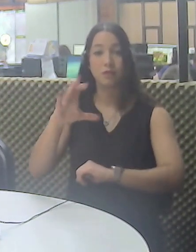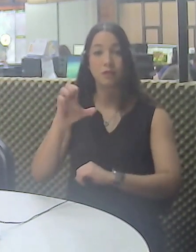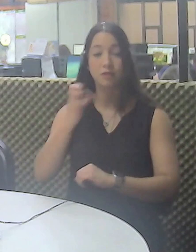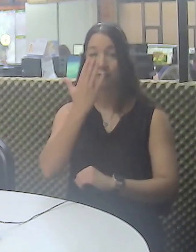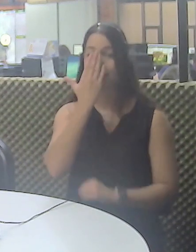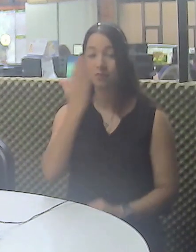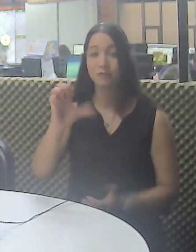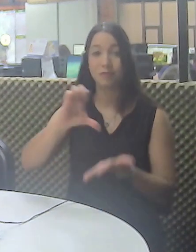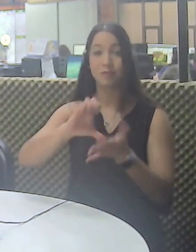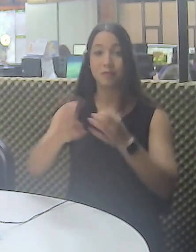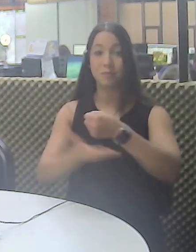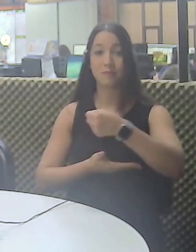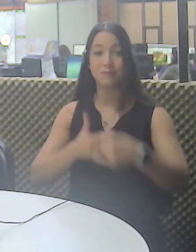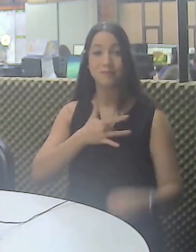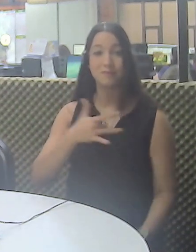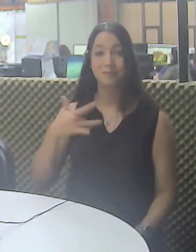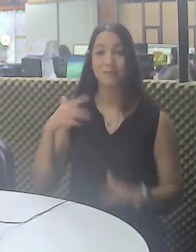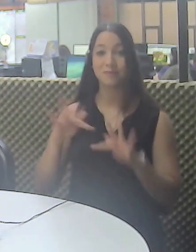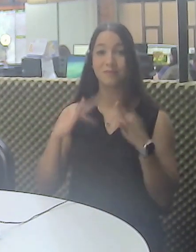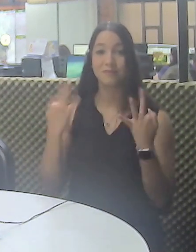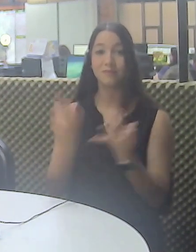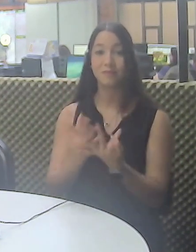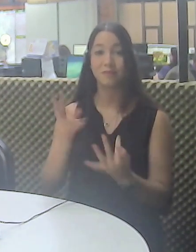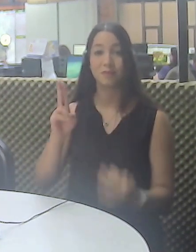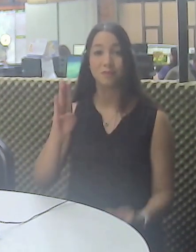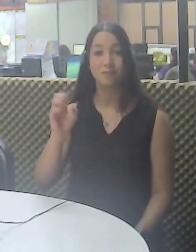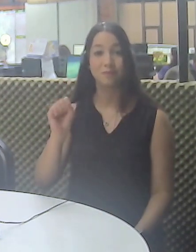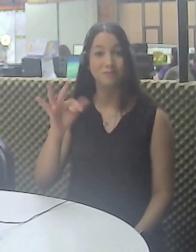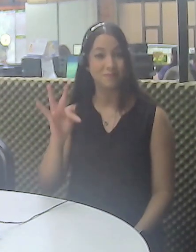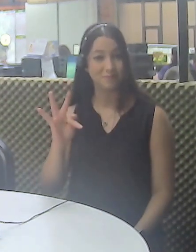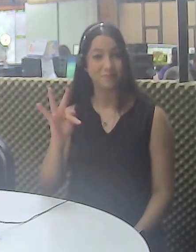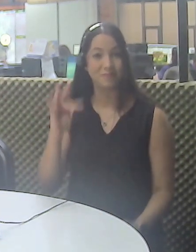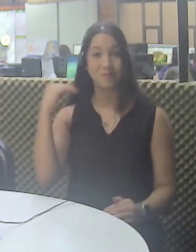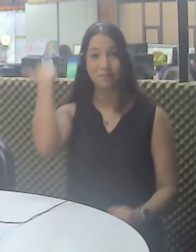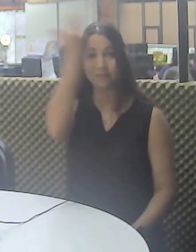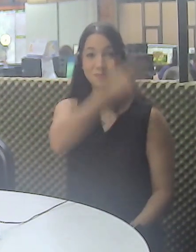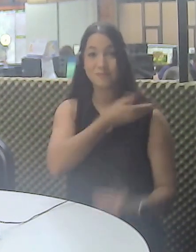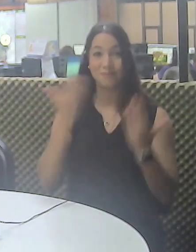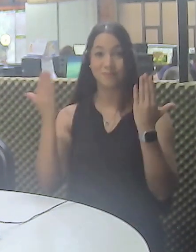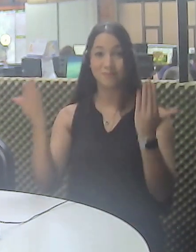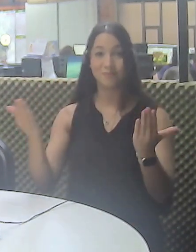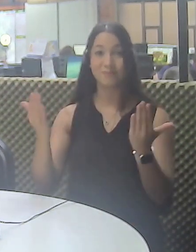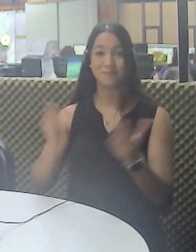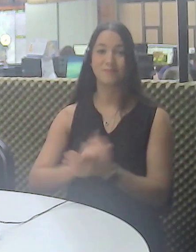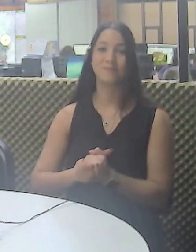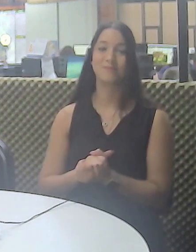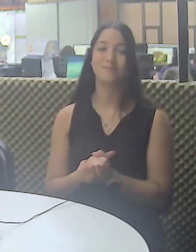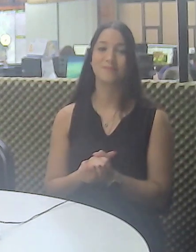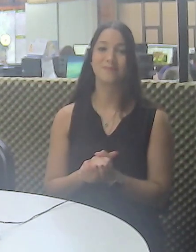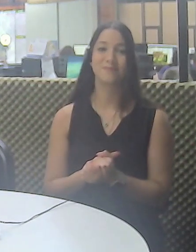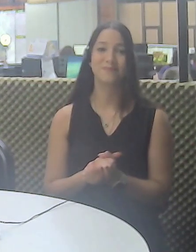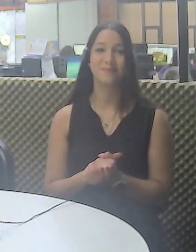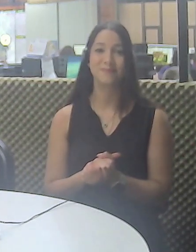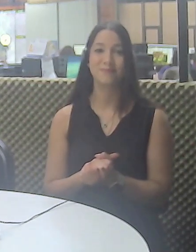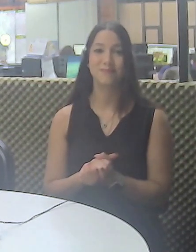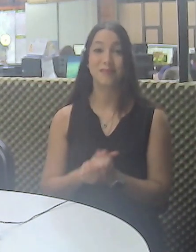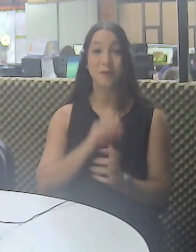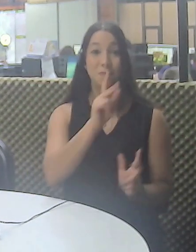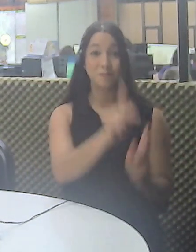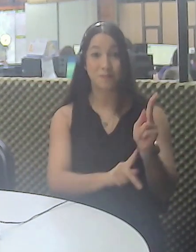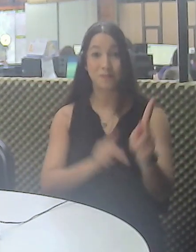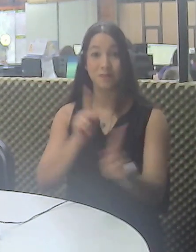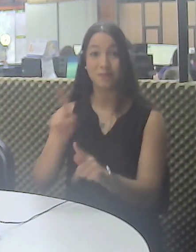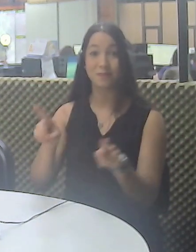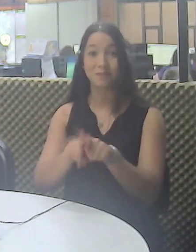frente à Unidade Básica de Saúde da Família, a UBSF Nossa Senhora das Graças. A população